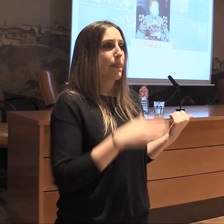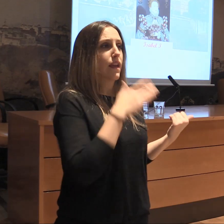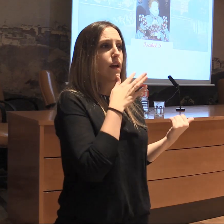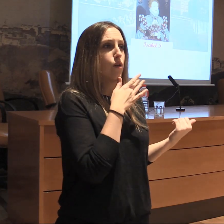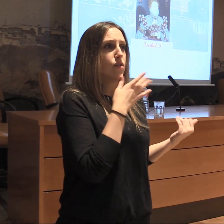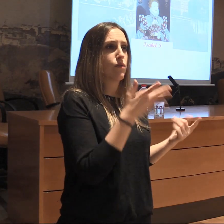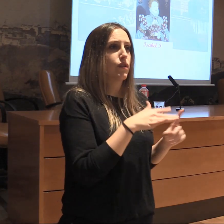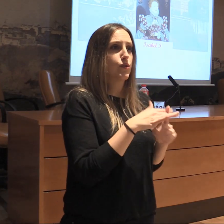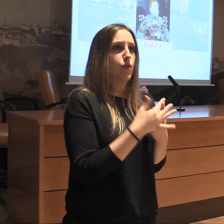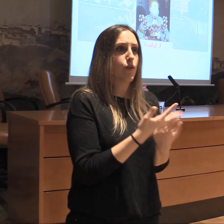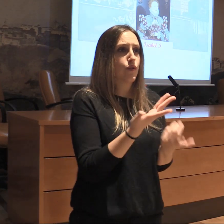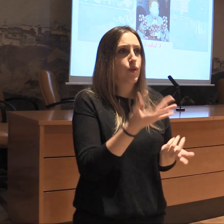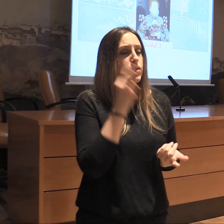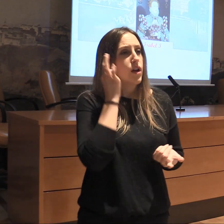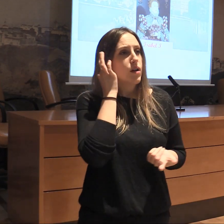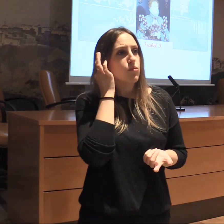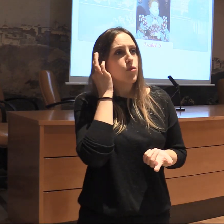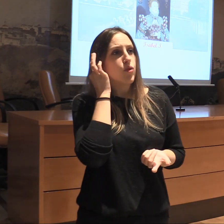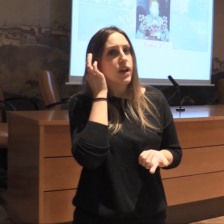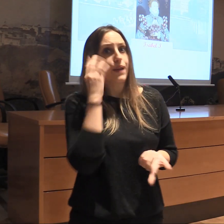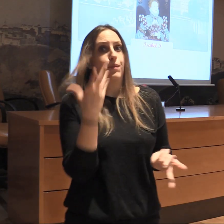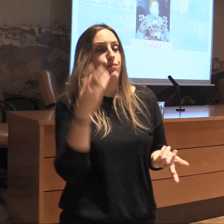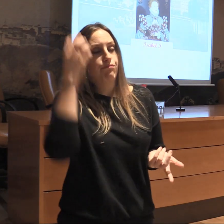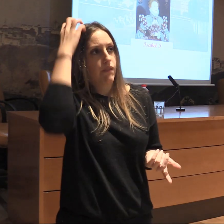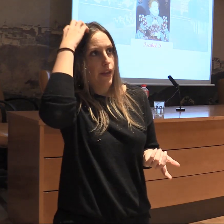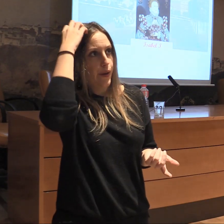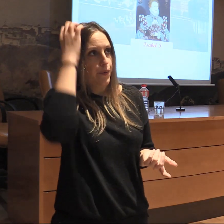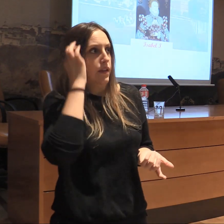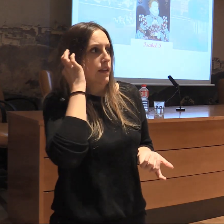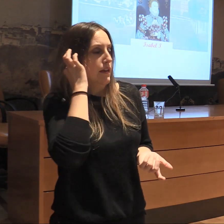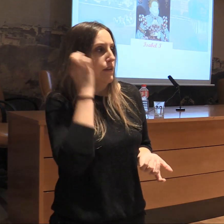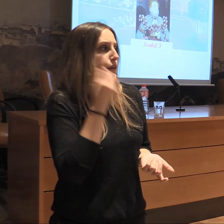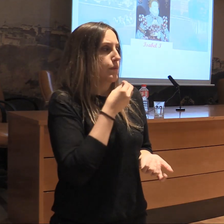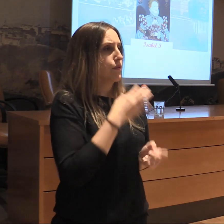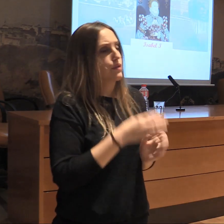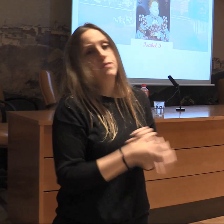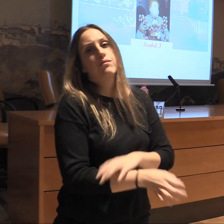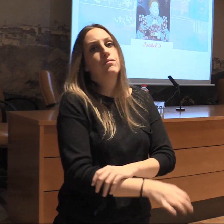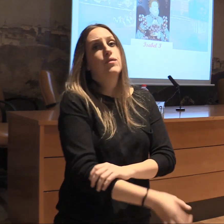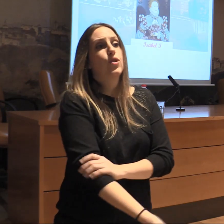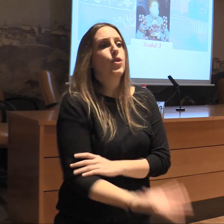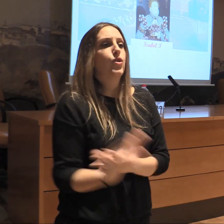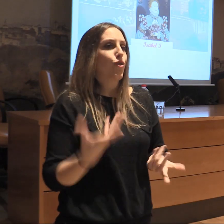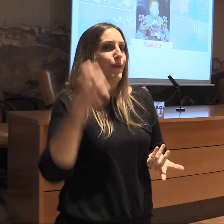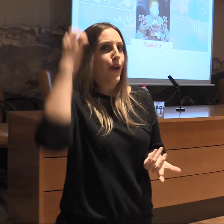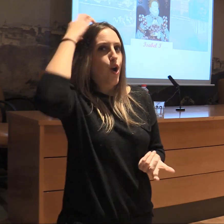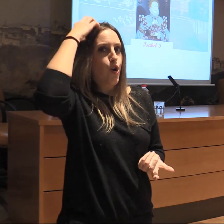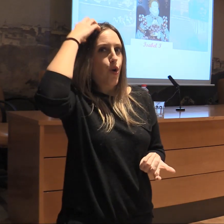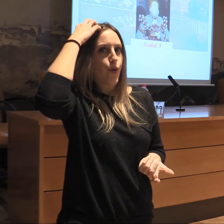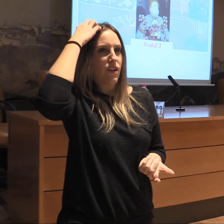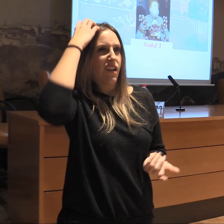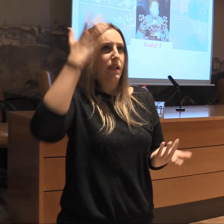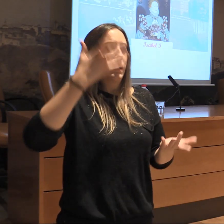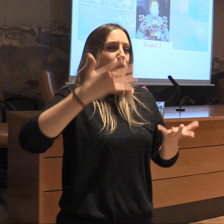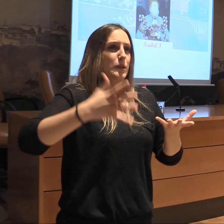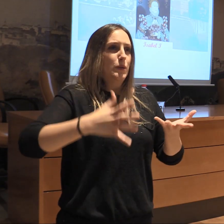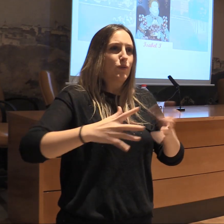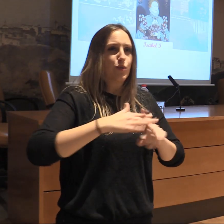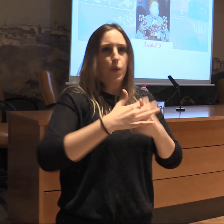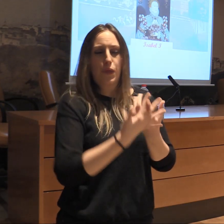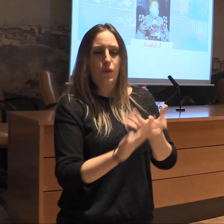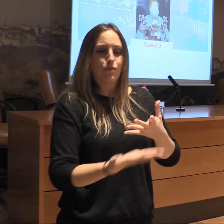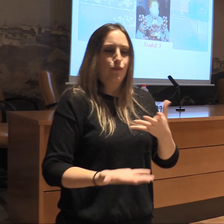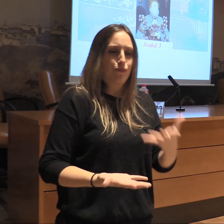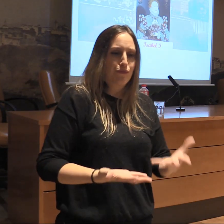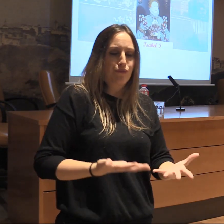una mujer, bueno, que era una reina, bueno, con una corona muy inestable sobre su cabeza, incluso